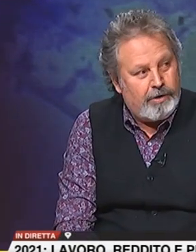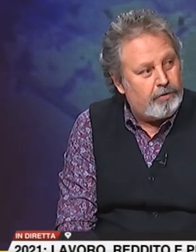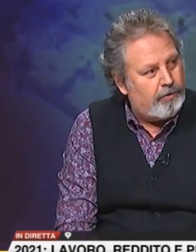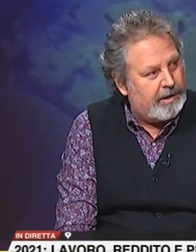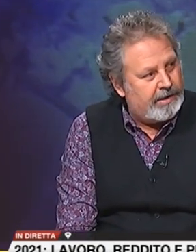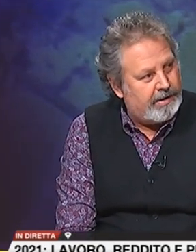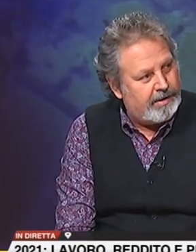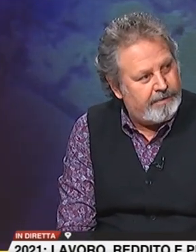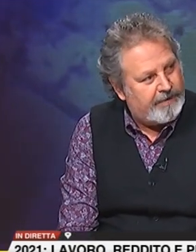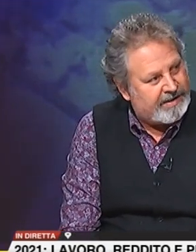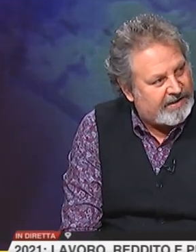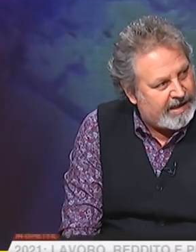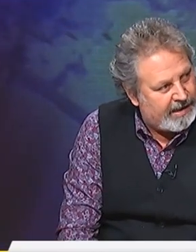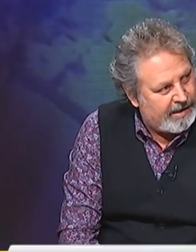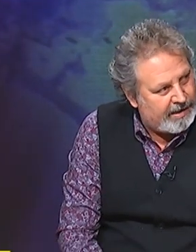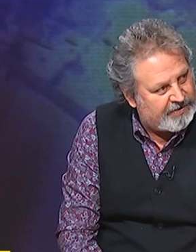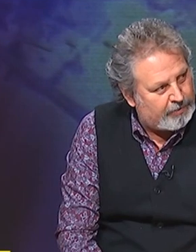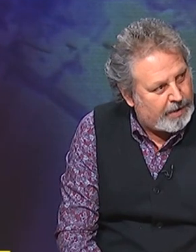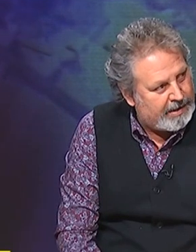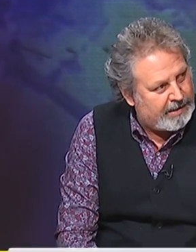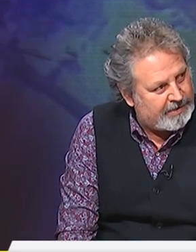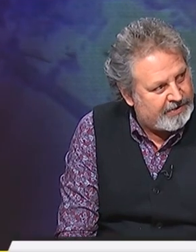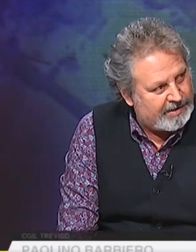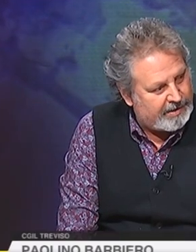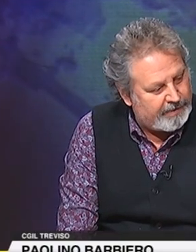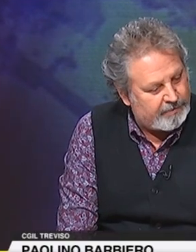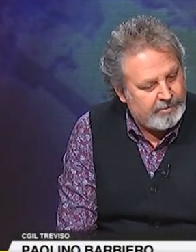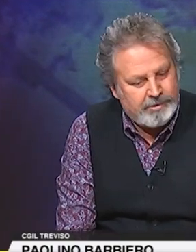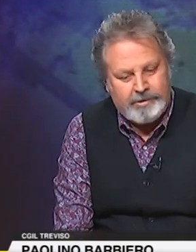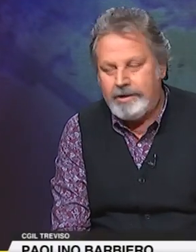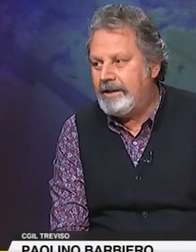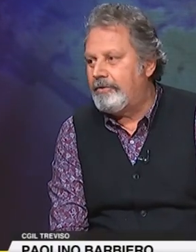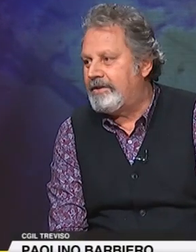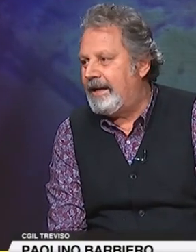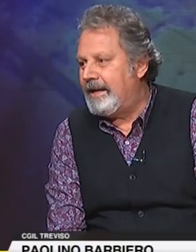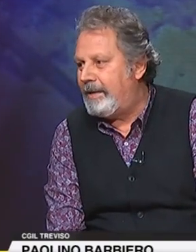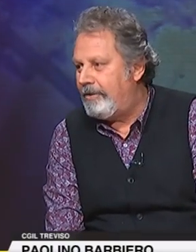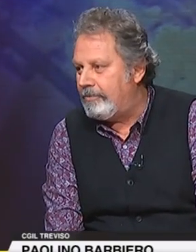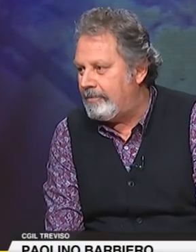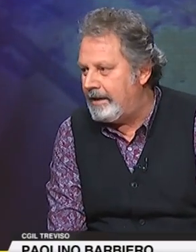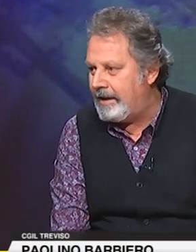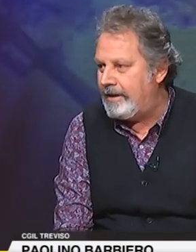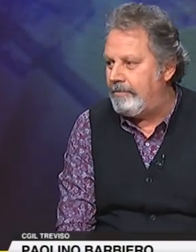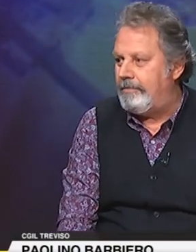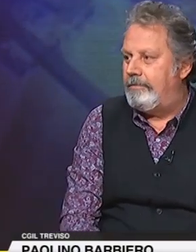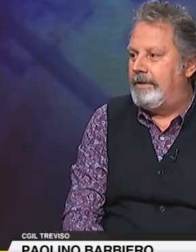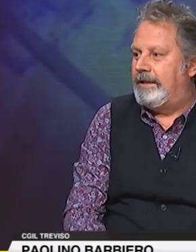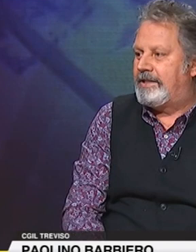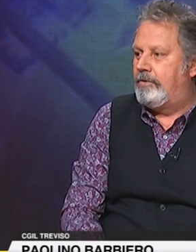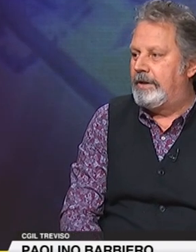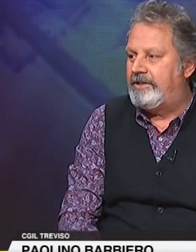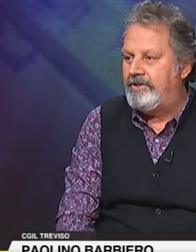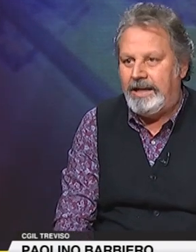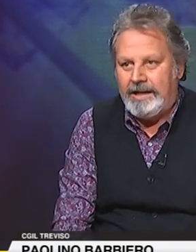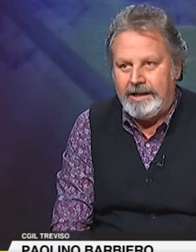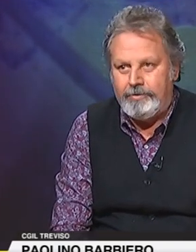CGIL l'onore di festeggiare i 100 anni della CGIL di Treviso. Adesso la Sara, Mauro, quelli che hanno la